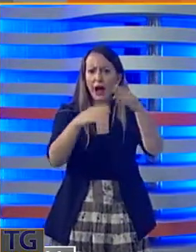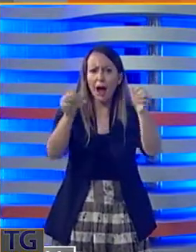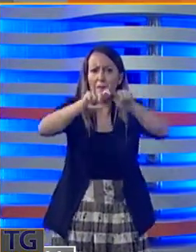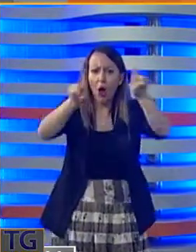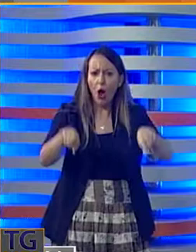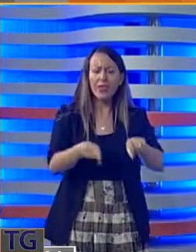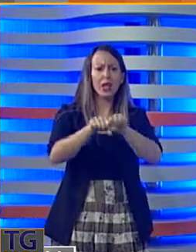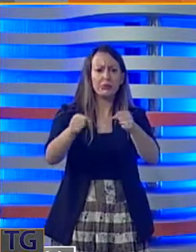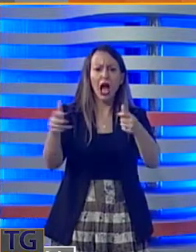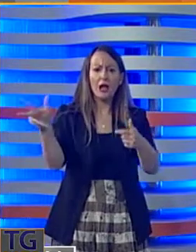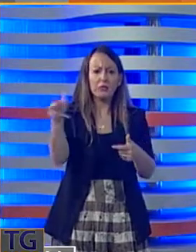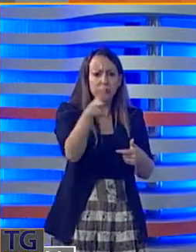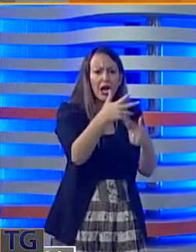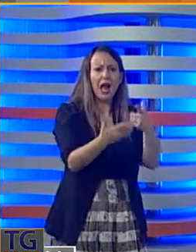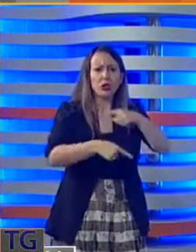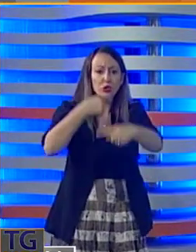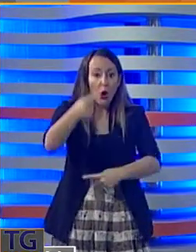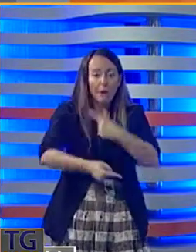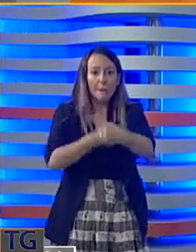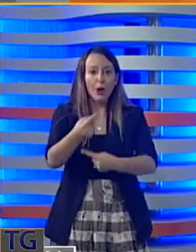NAS hanno effettuato i controlli e